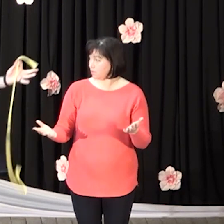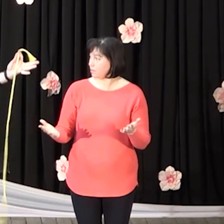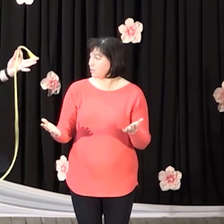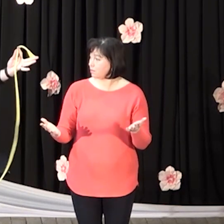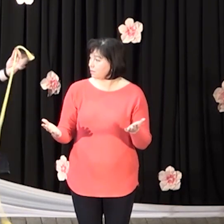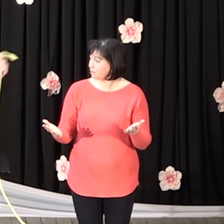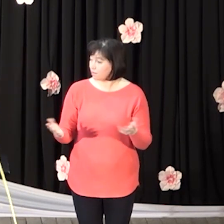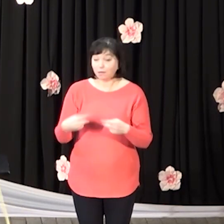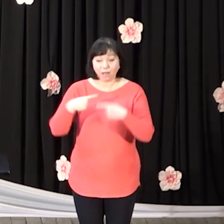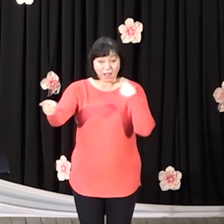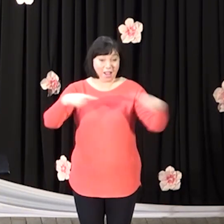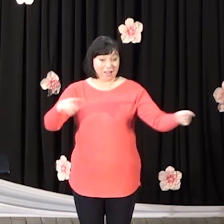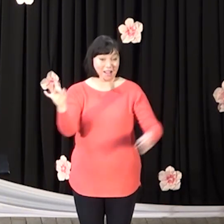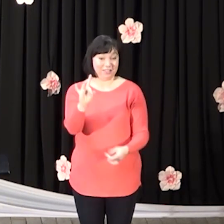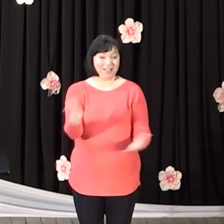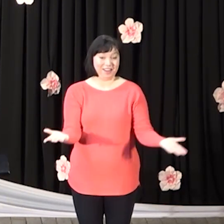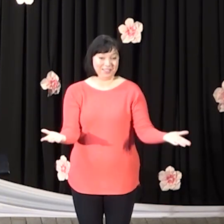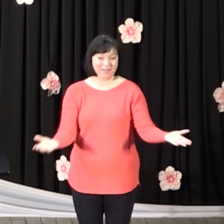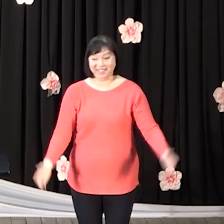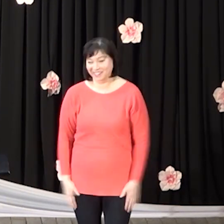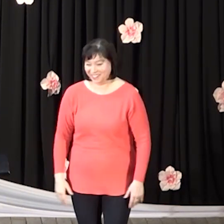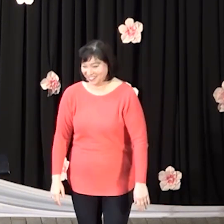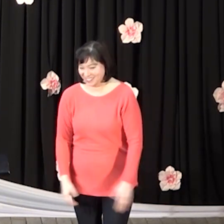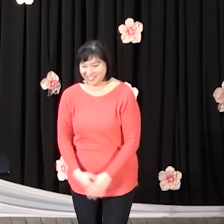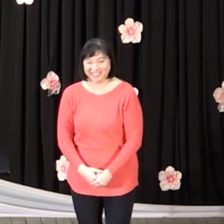toate trei sunt diferite. Vă mulțumesc!